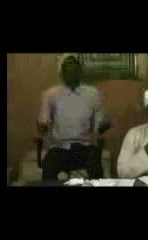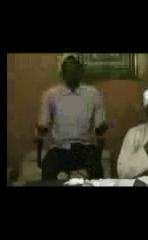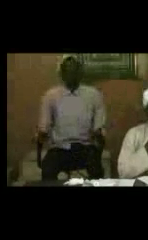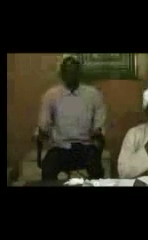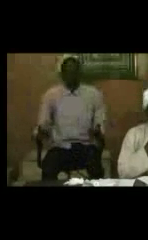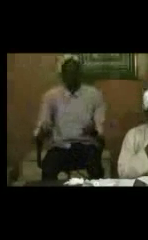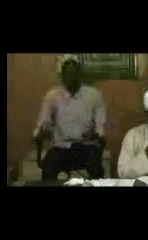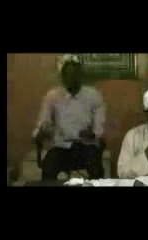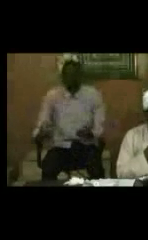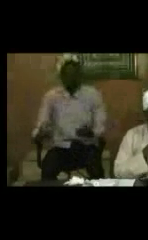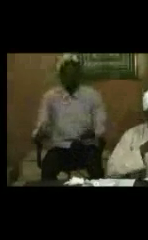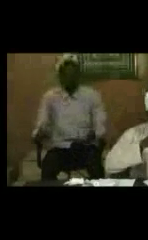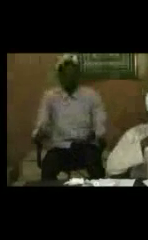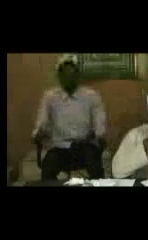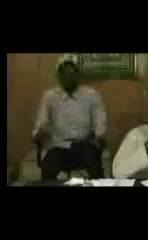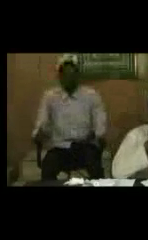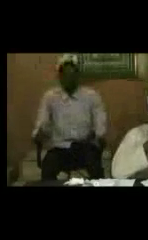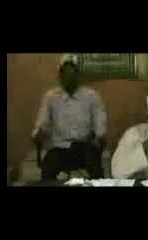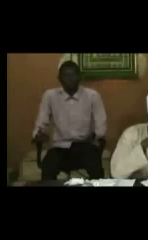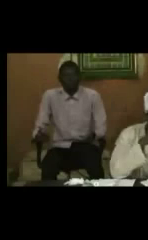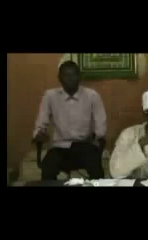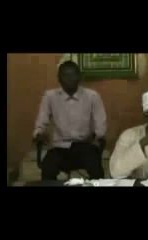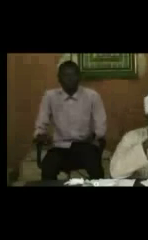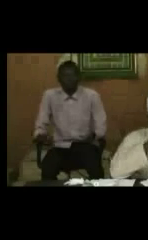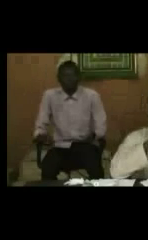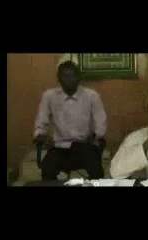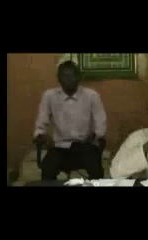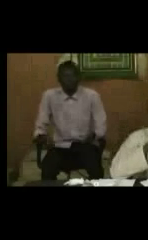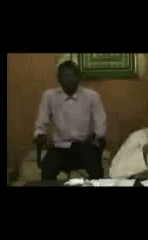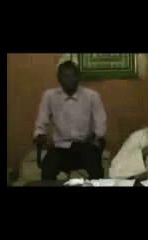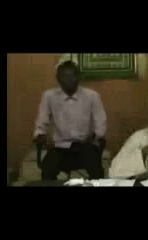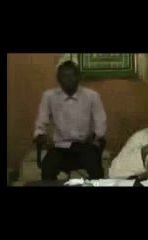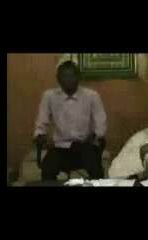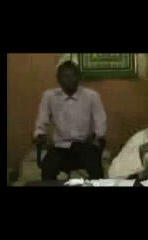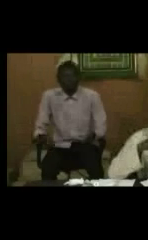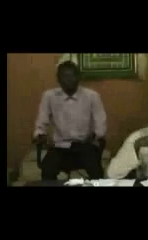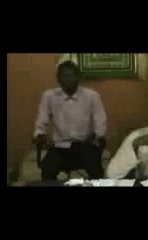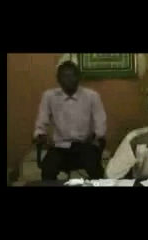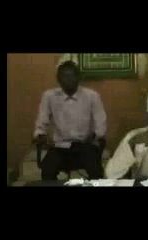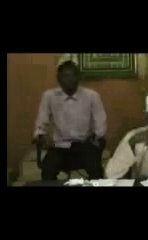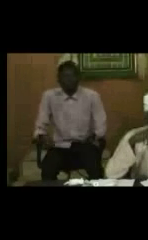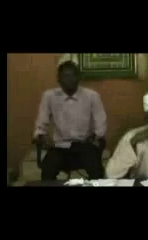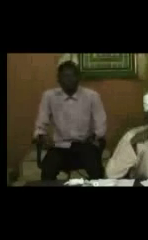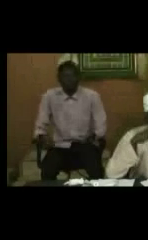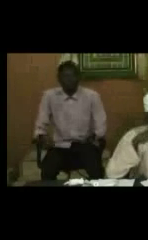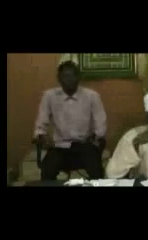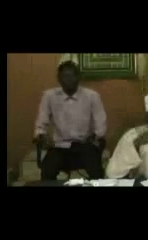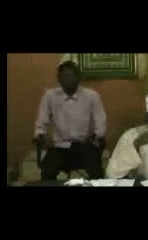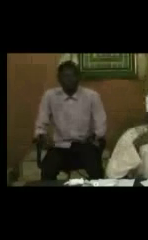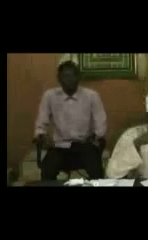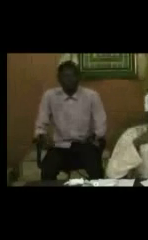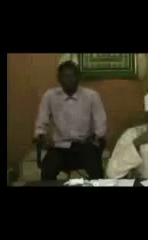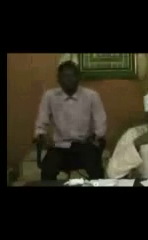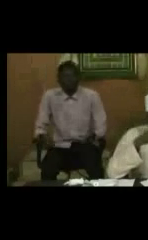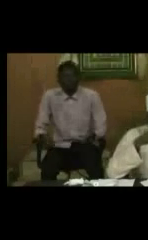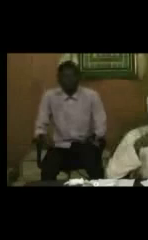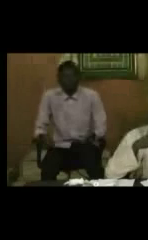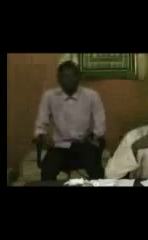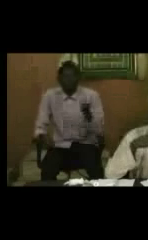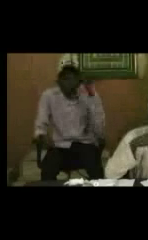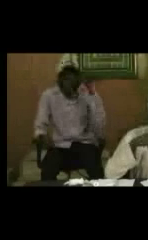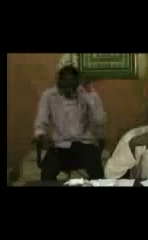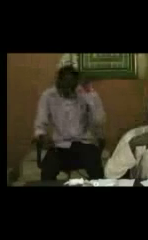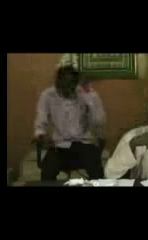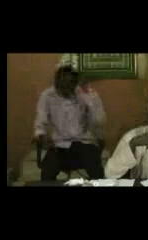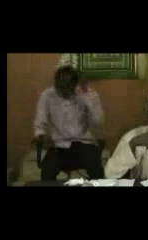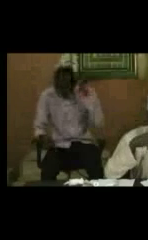lowo lenu re ti o le egun suna lo si suna lo si se roro fun o